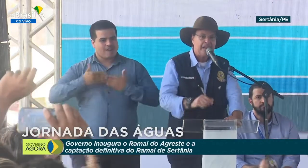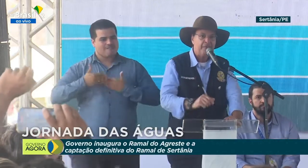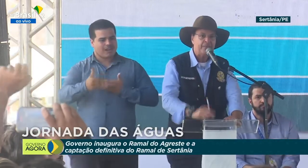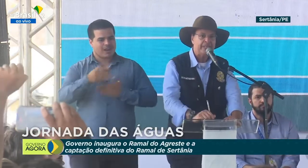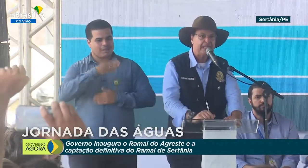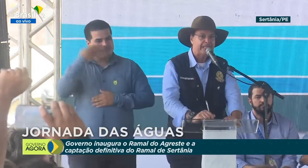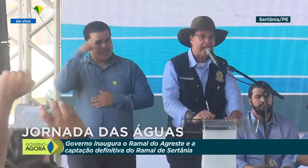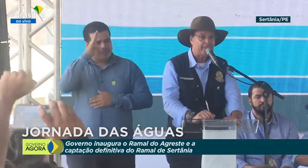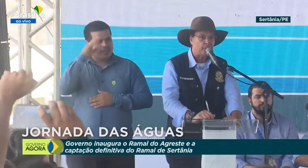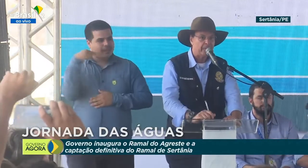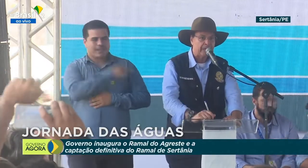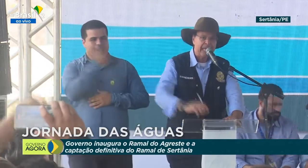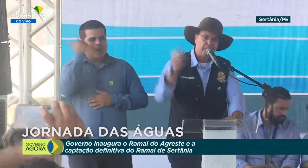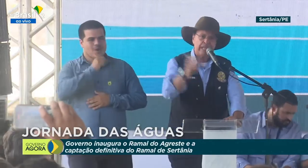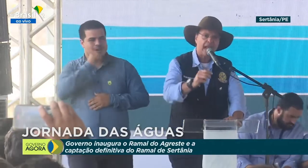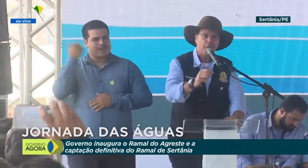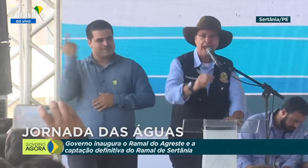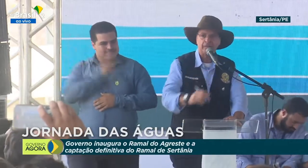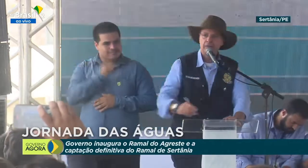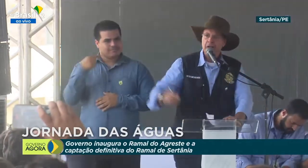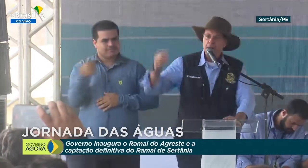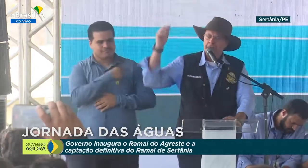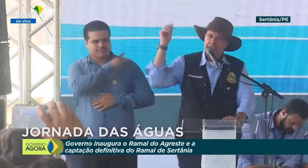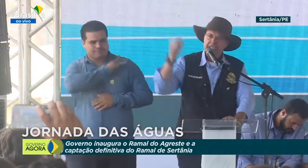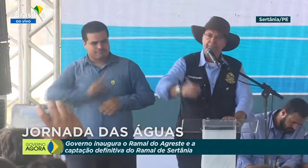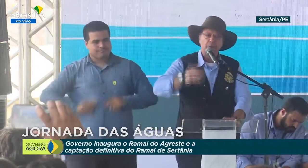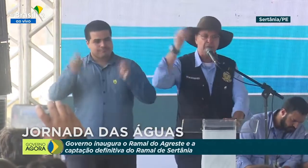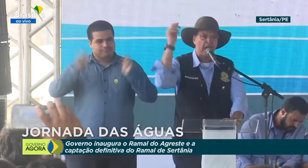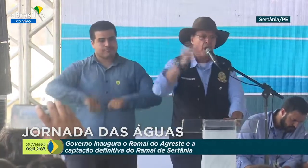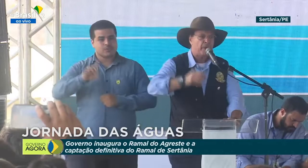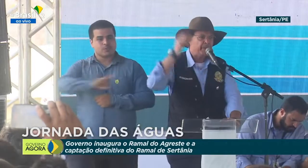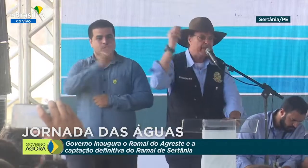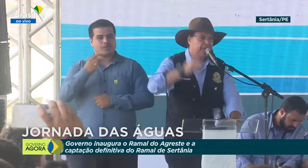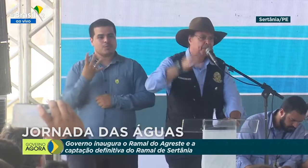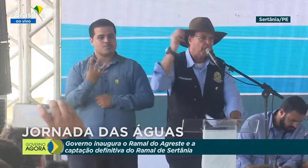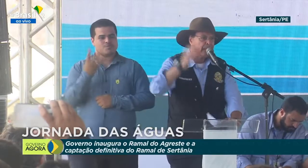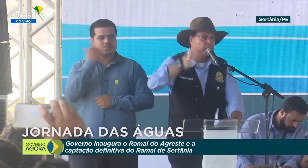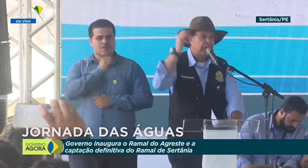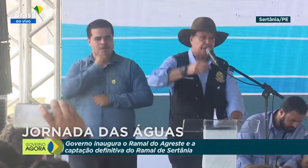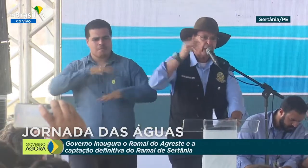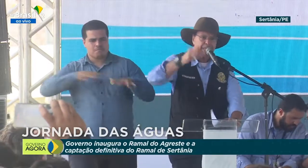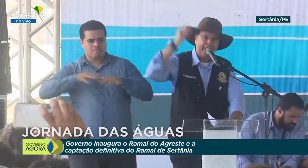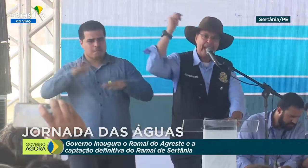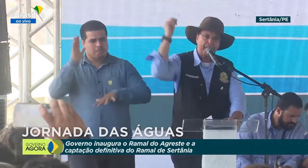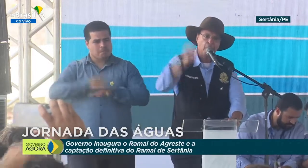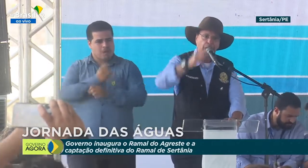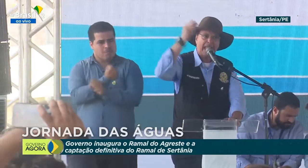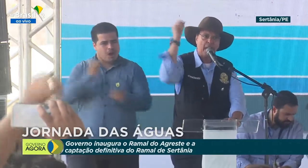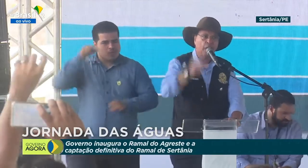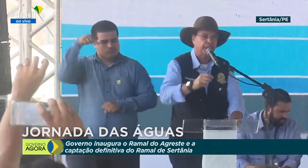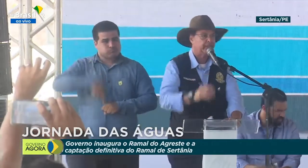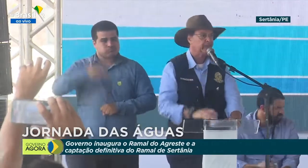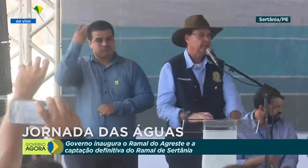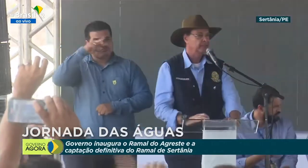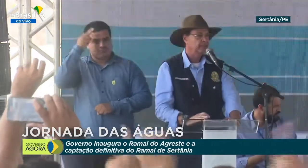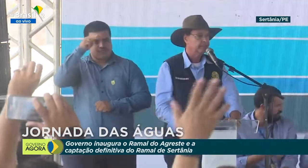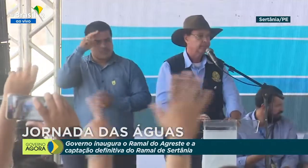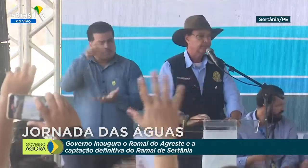E ele foi presidente da República. E no dia 4, nós fizemos o maior movimento político da história de Pernambuco até